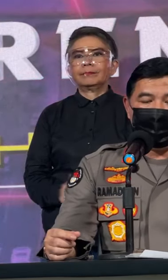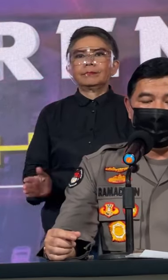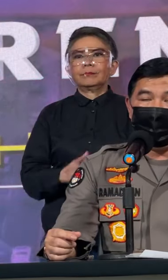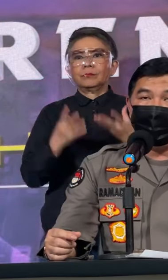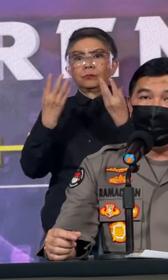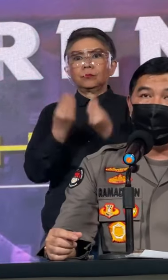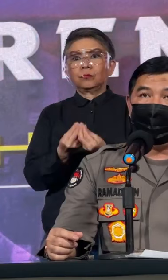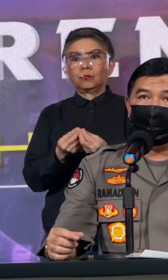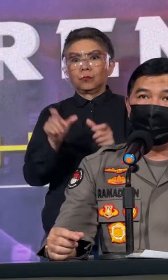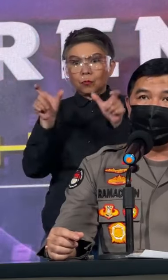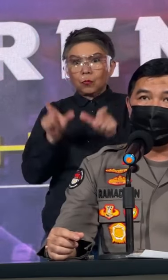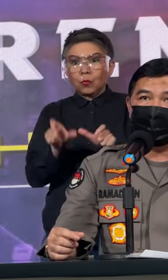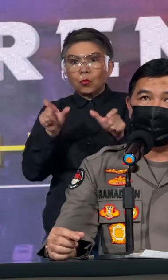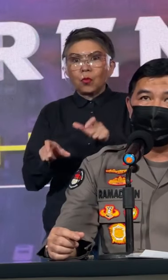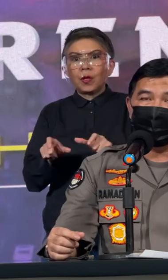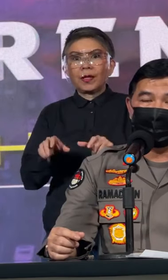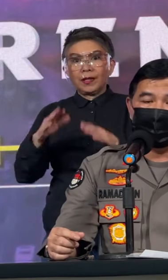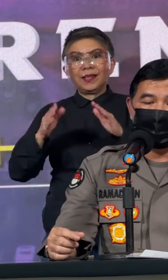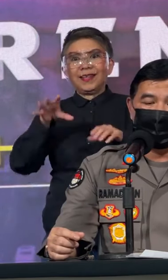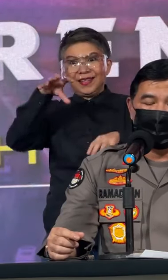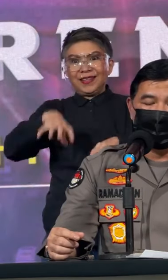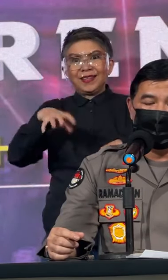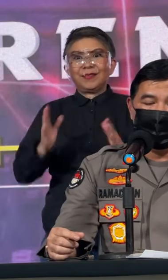Jumlah warga binaan